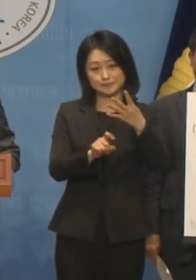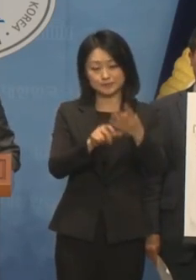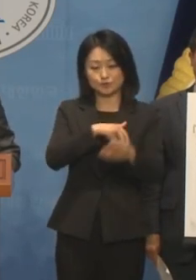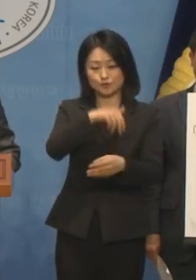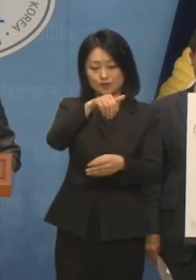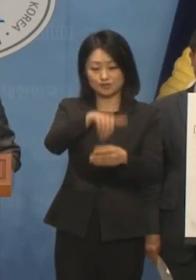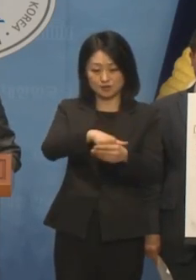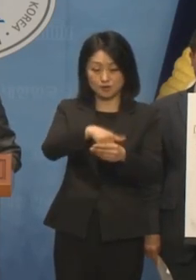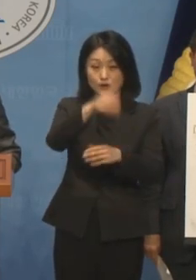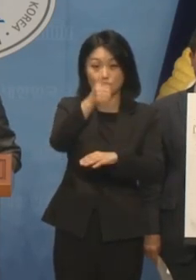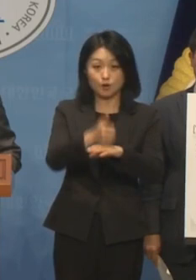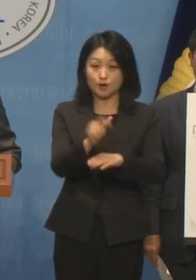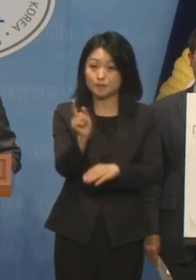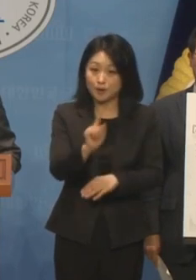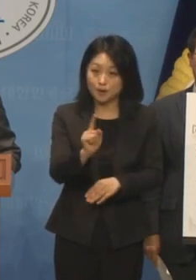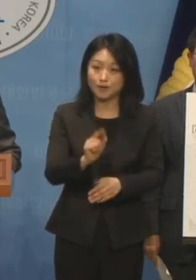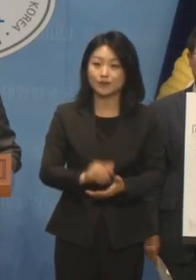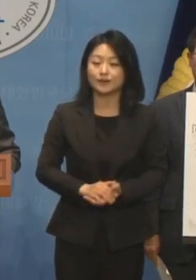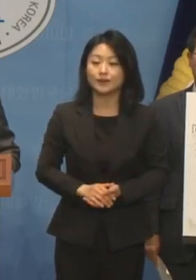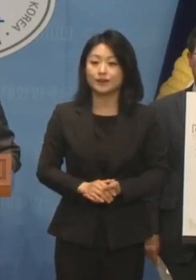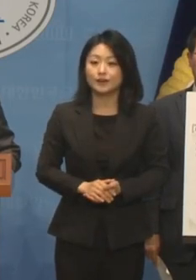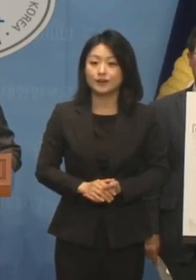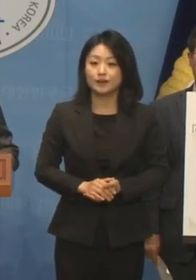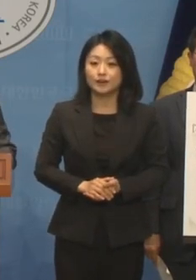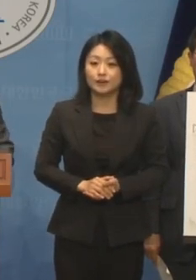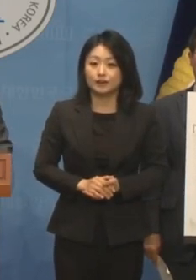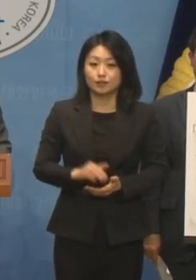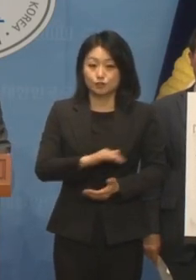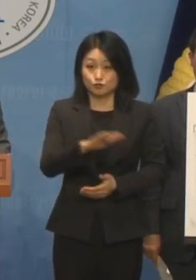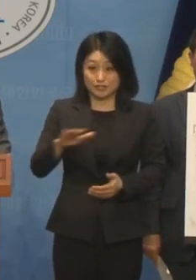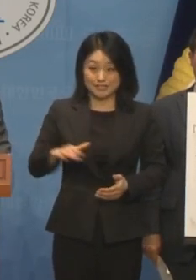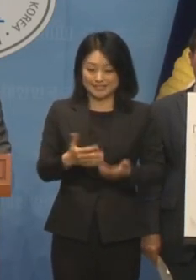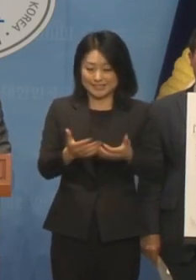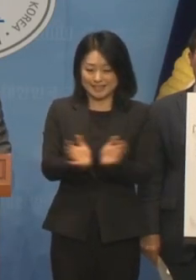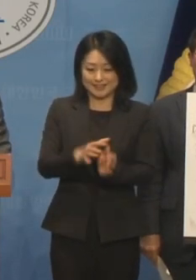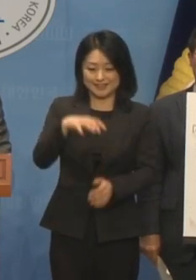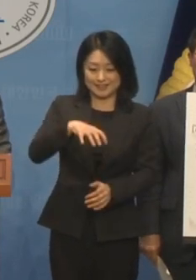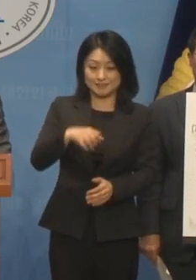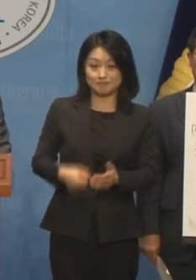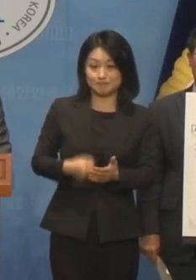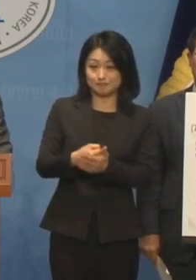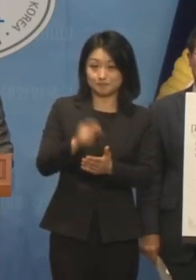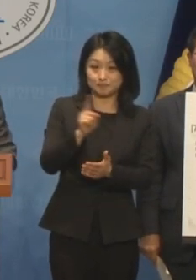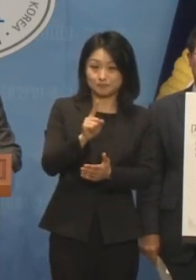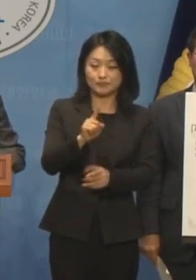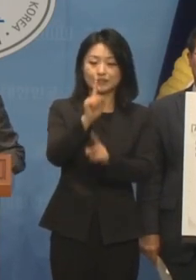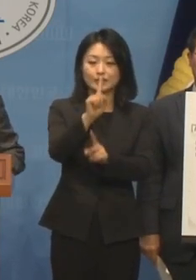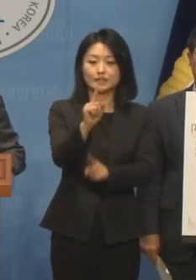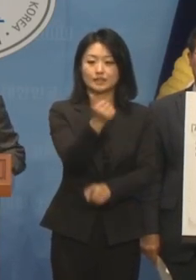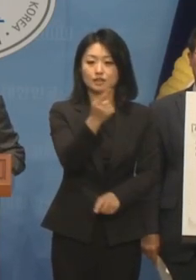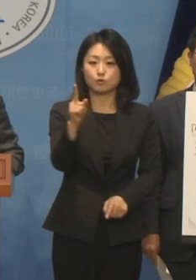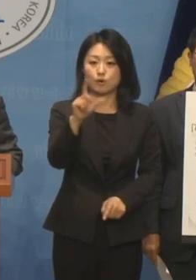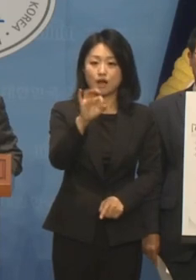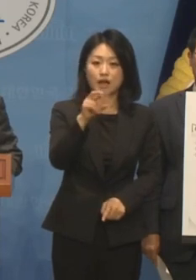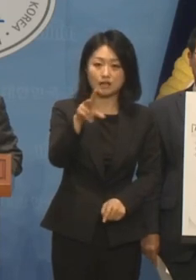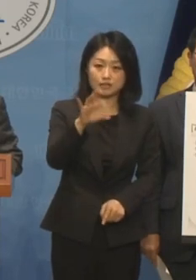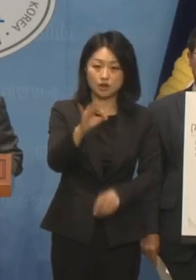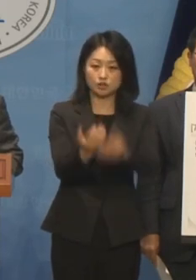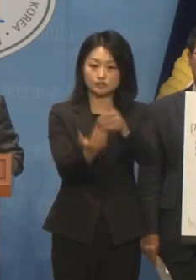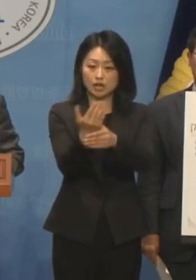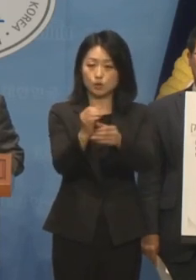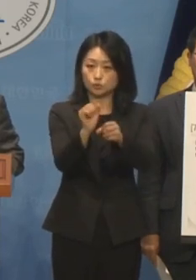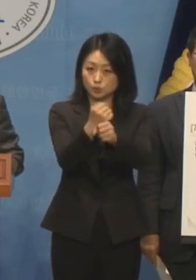총선의 민의는 어땠습니까? 우리 대책단은 다짐합니다. 이화영 전 부지사 사건 조작은